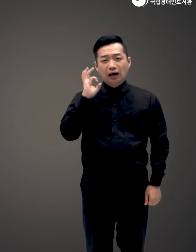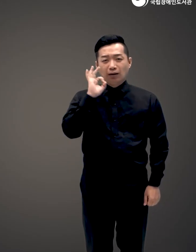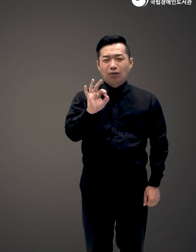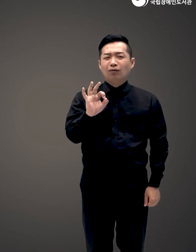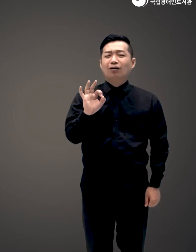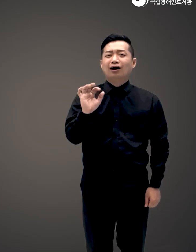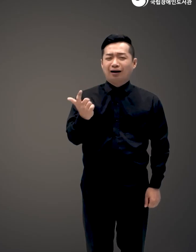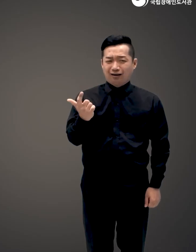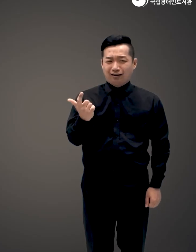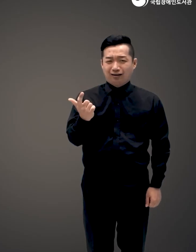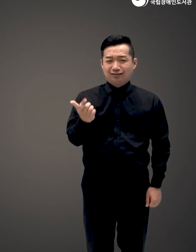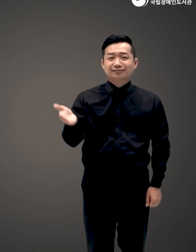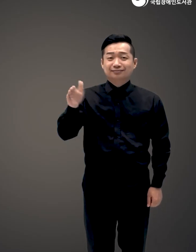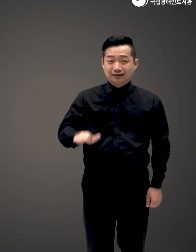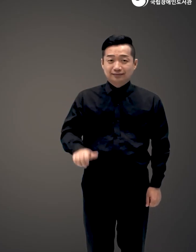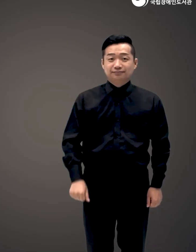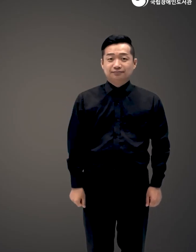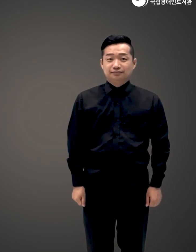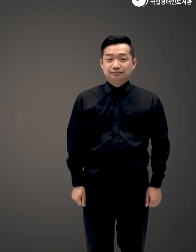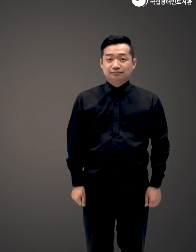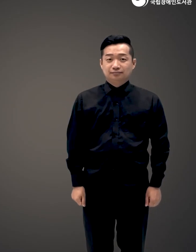마치 제가 보진 않았지만